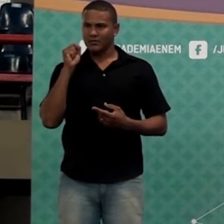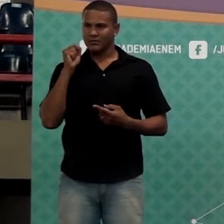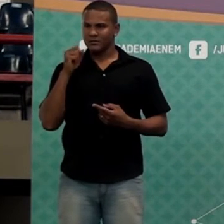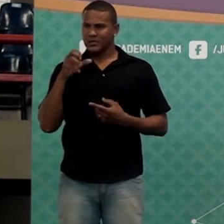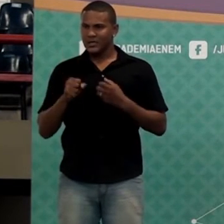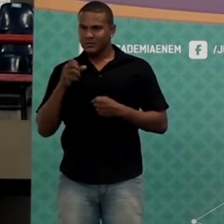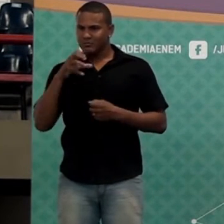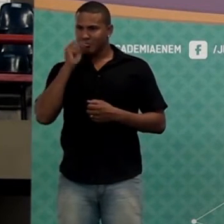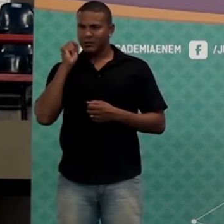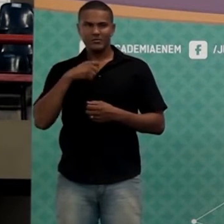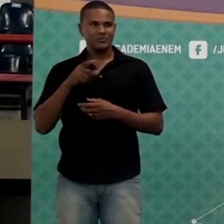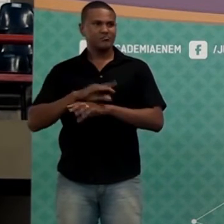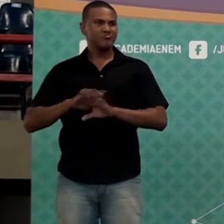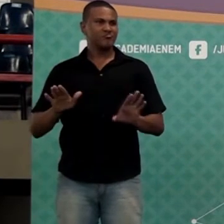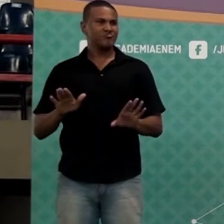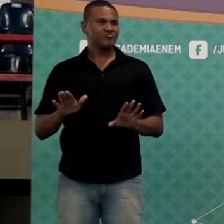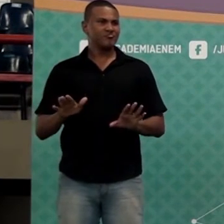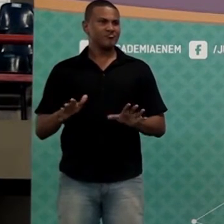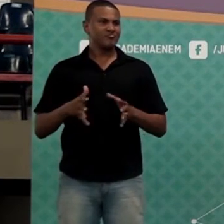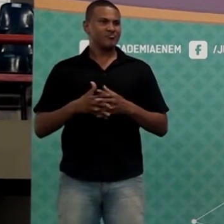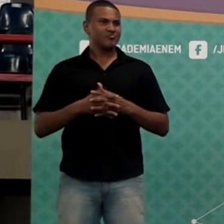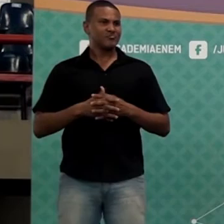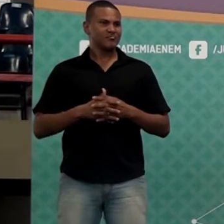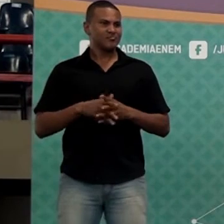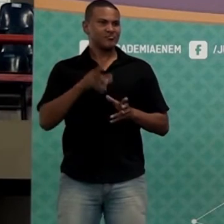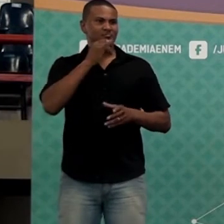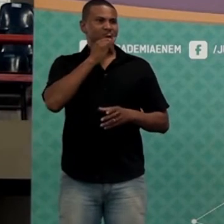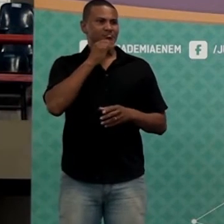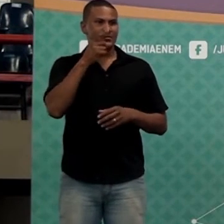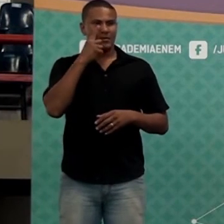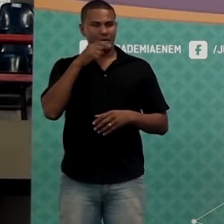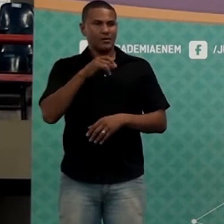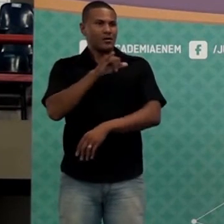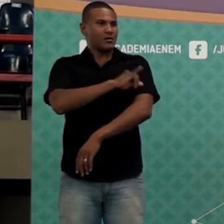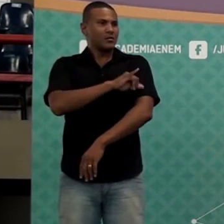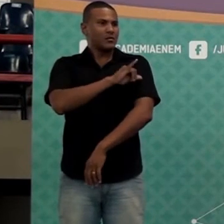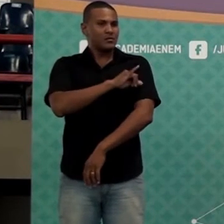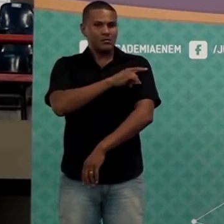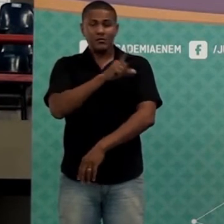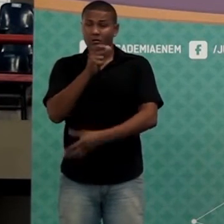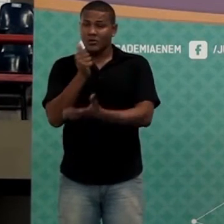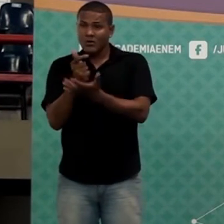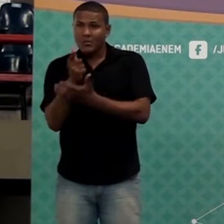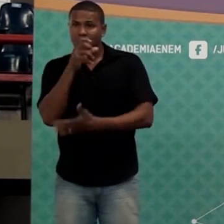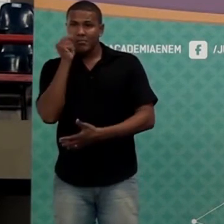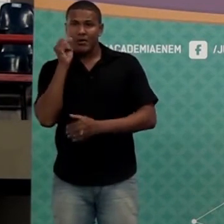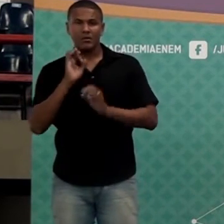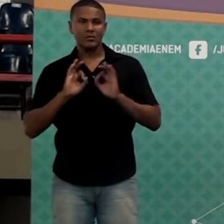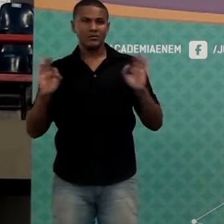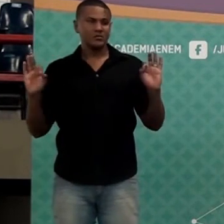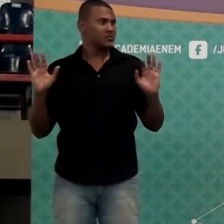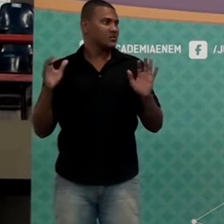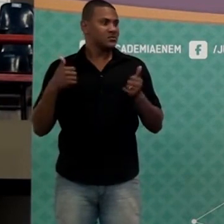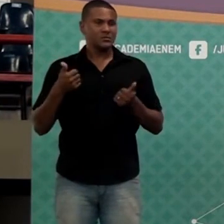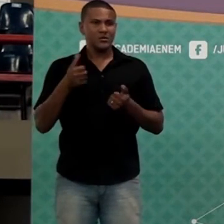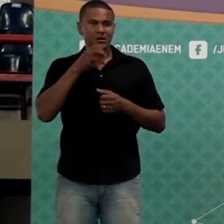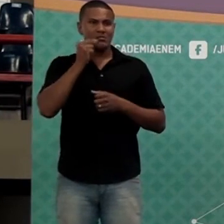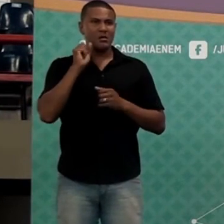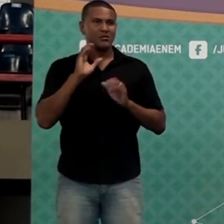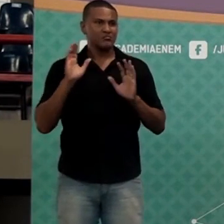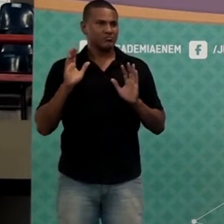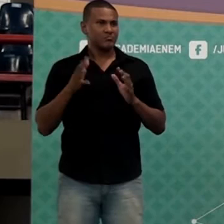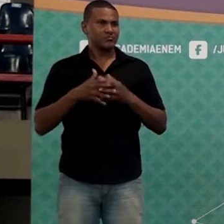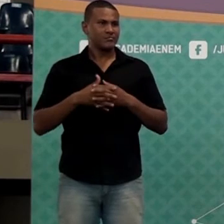pacote só, tá certo? Não pode ir pro Rio, compra o carioquinha. Pronto, aí já vai pro Rio, já vira carioca, já faz tudo,